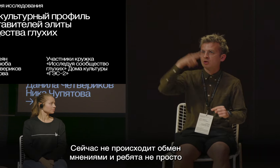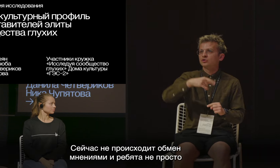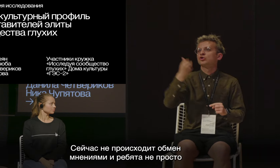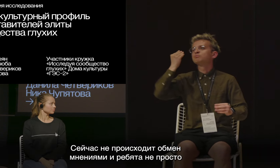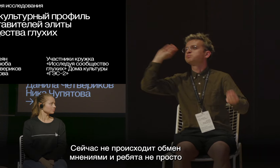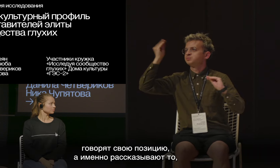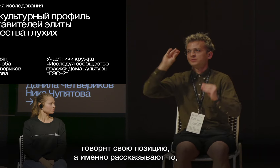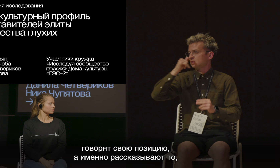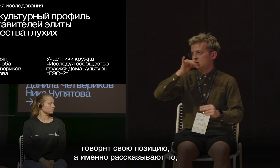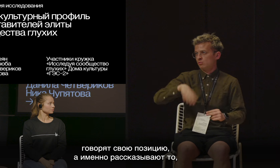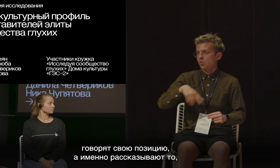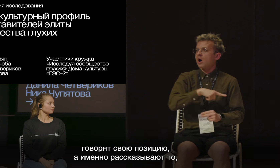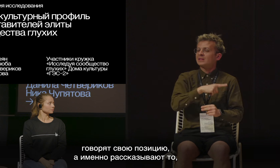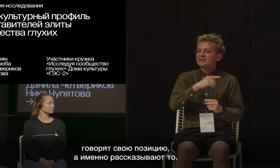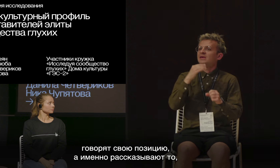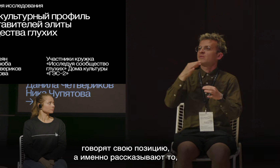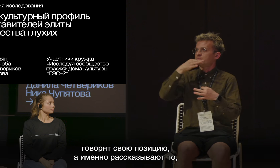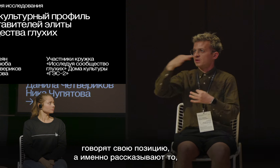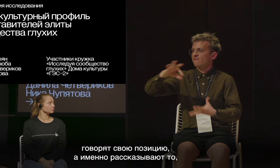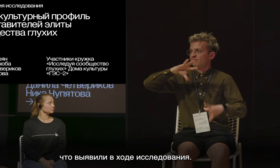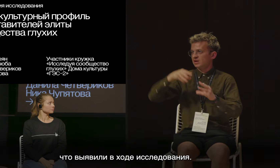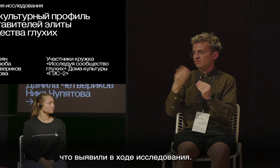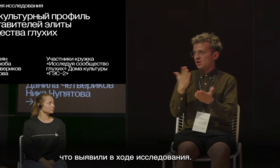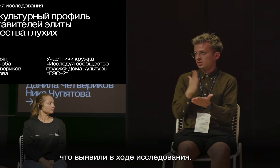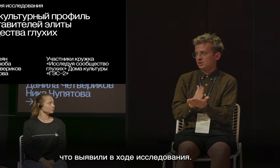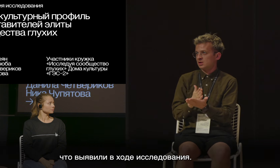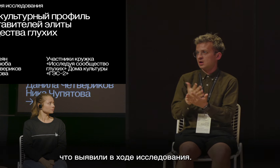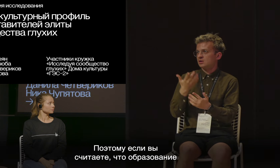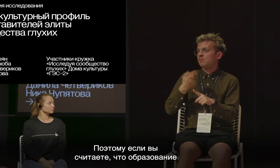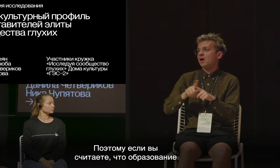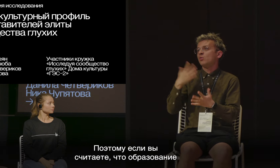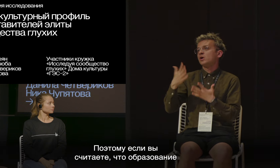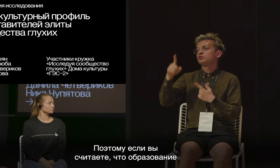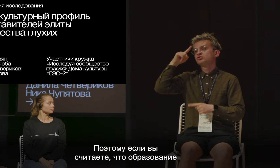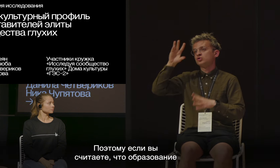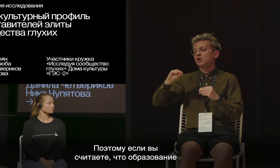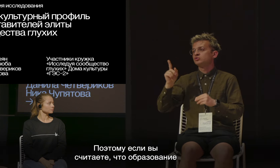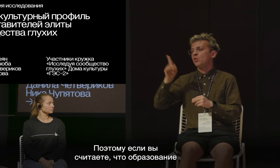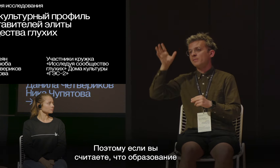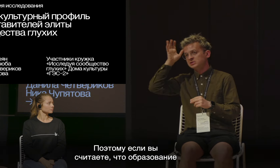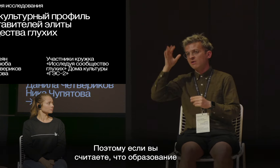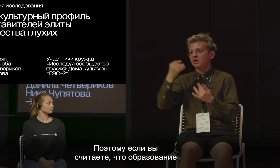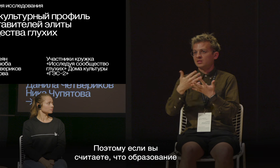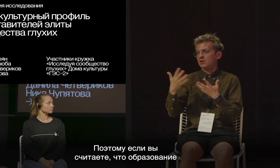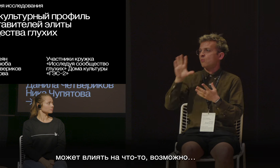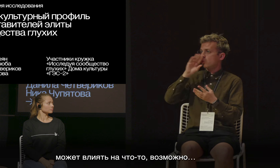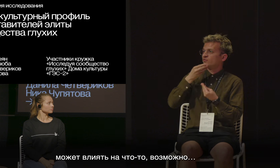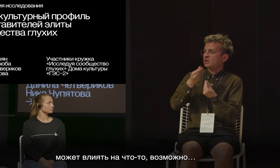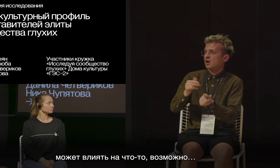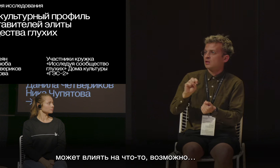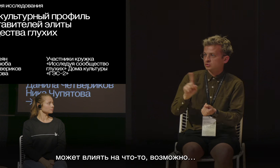Мне кажется, важно уточнить, да? И мы сейчас делаем вывод, который есть, и поэтому есть